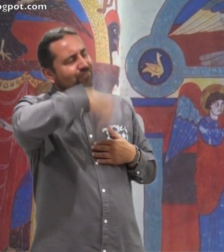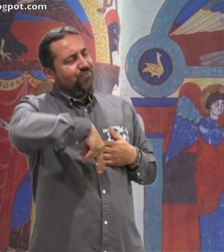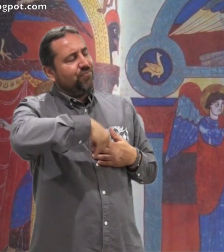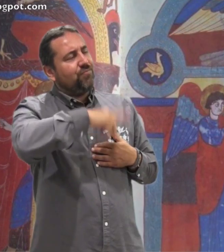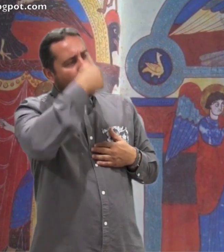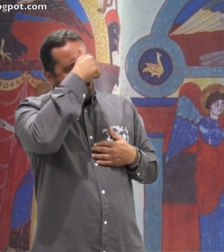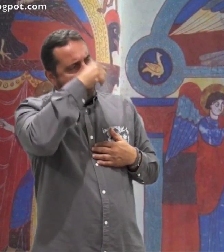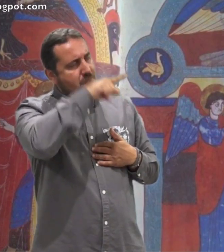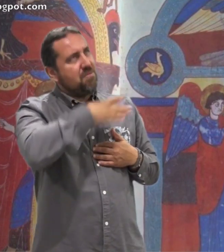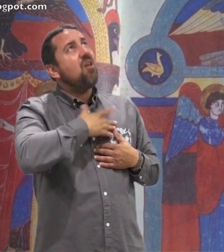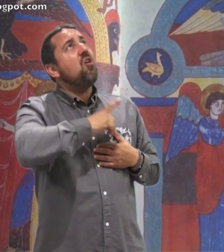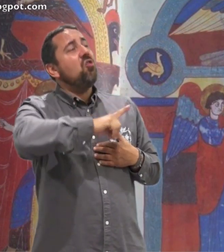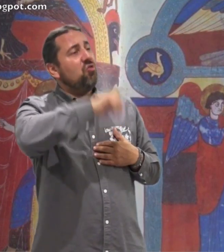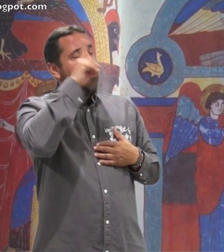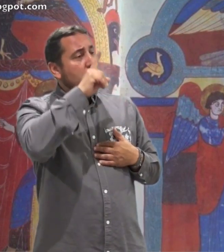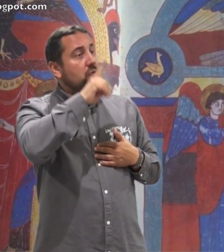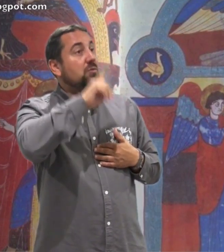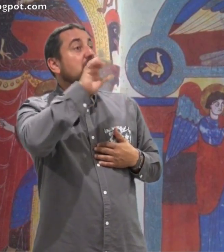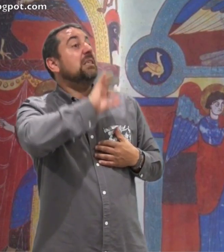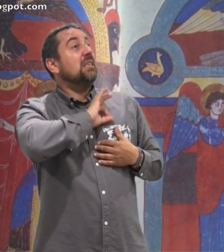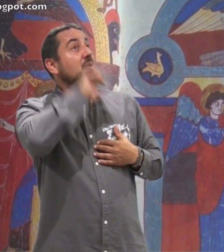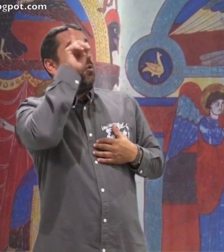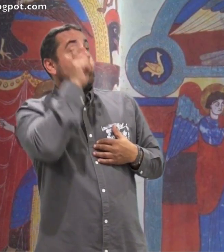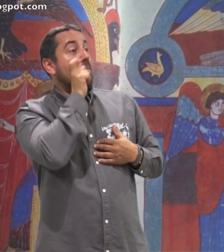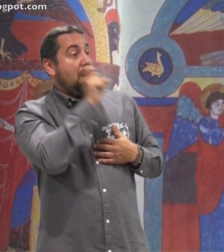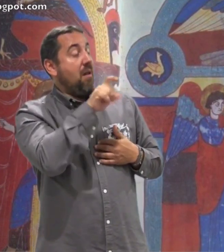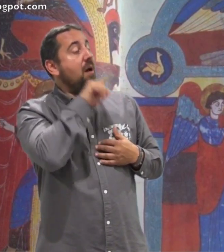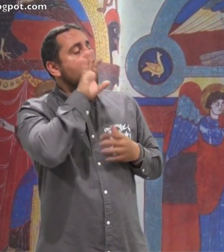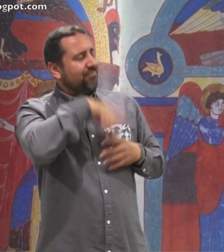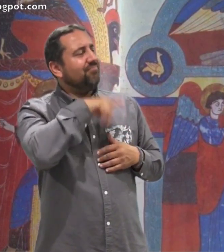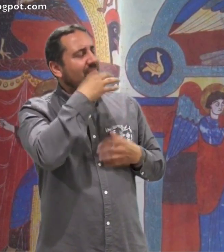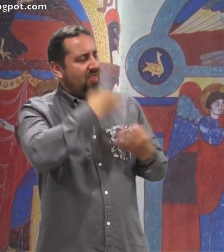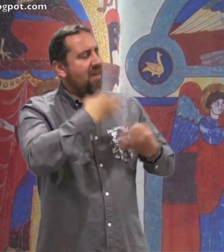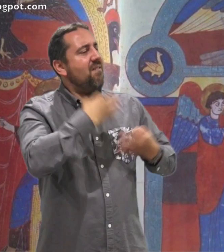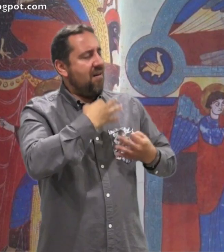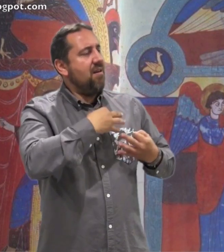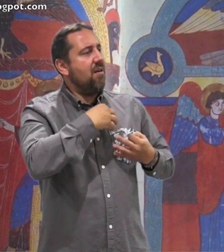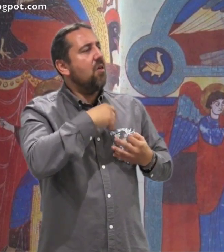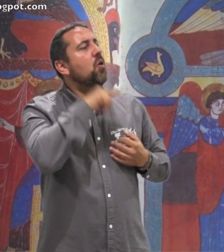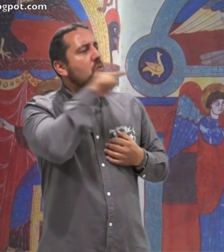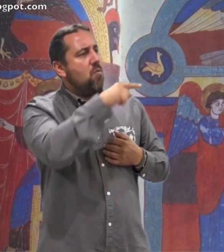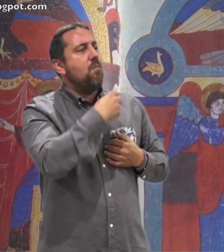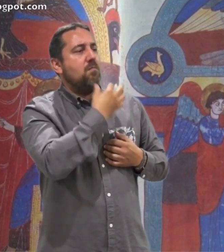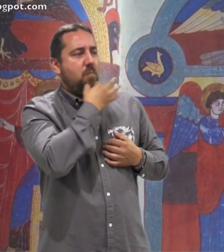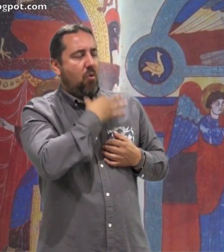eres un hombre de Dios y que la palabra del Señor está de verdad en tu